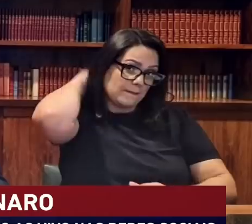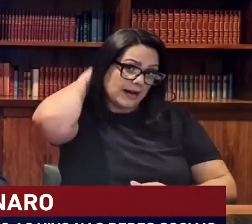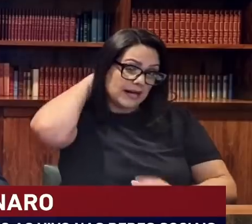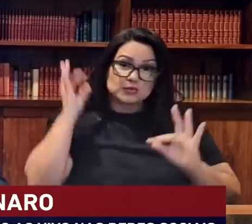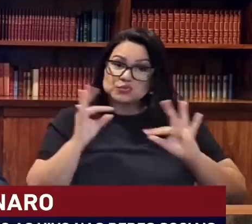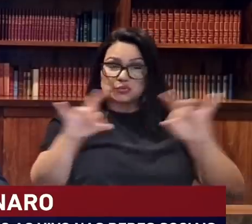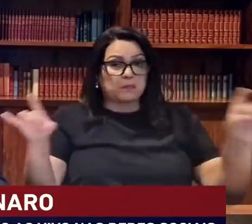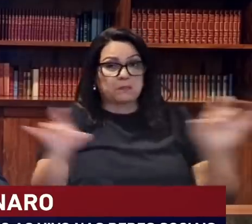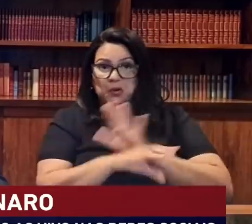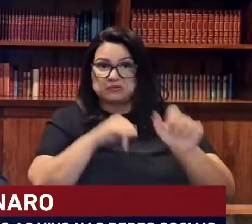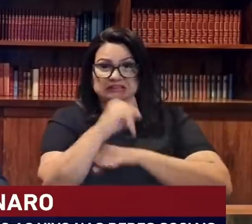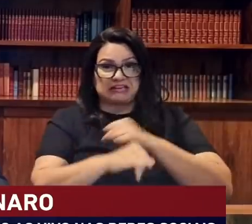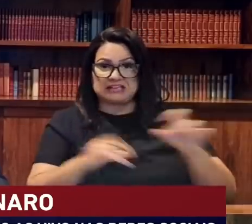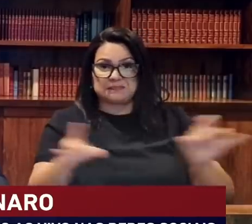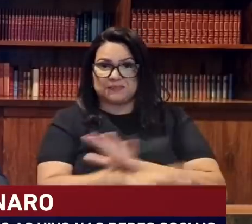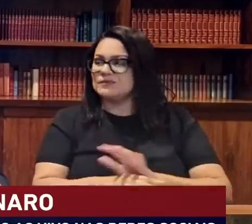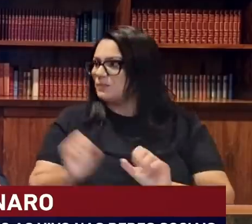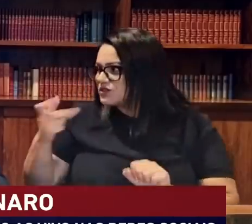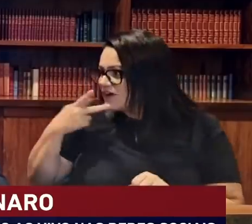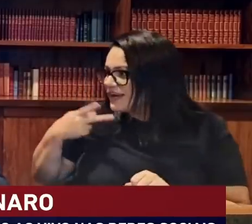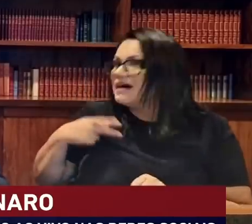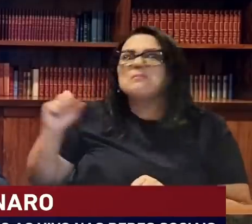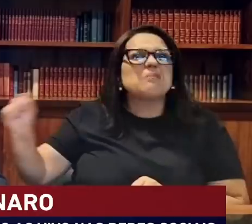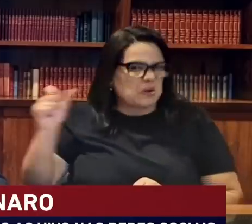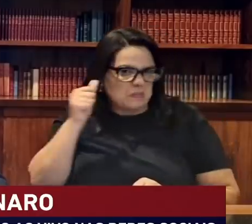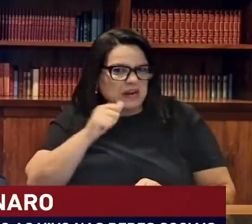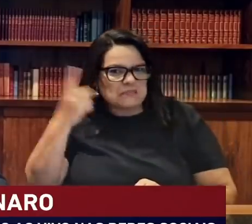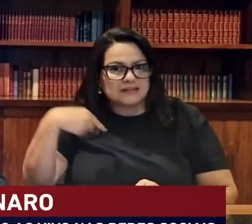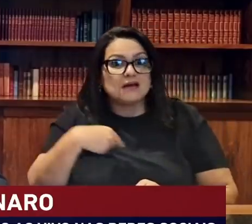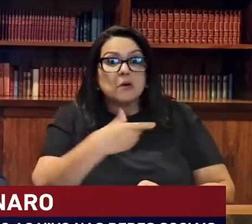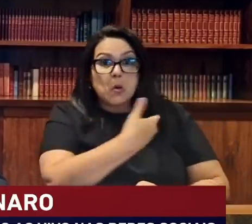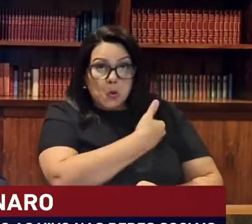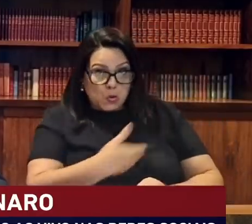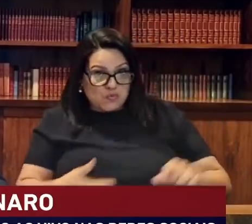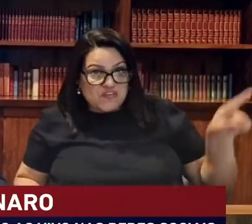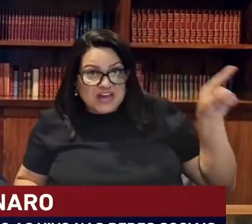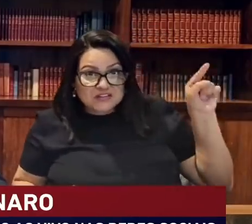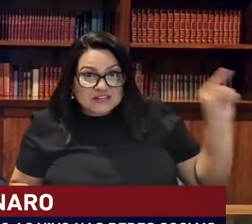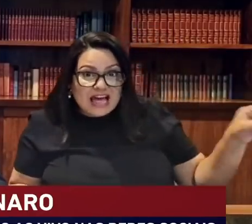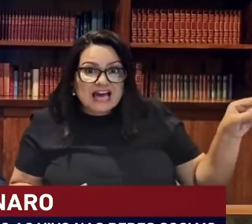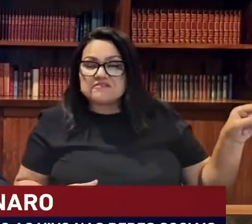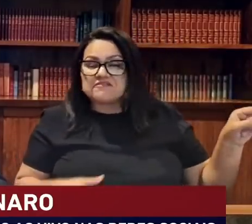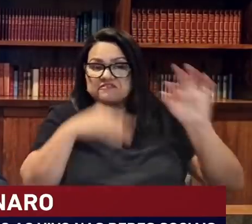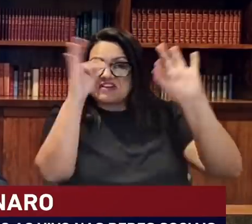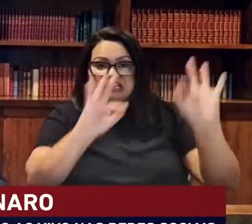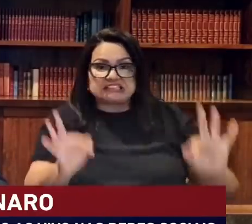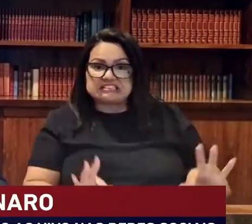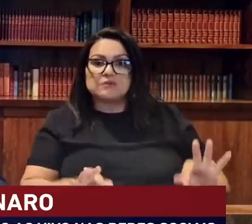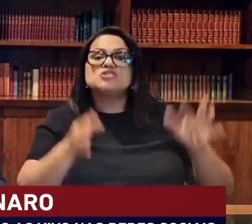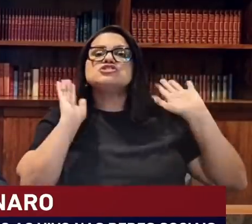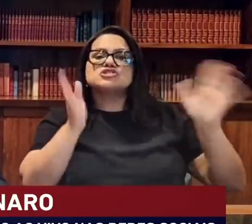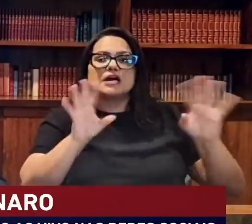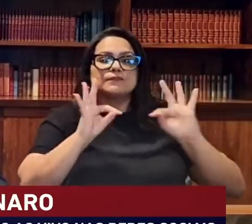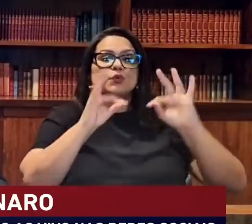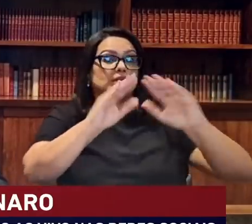E olha, pode contar uma coisa? Você manda, você é mulher, pô. O governador não ficou muito feliz lá, não, mas a gente conectou todas as